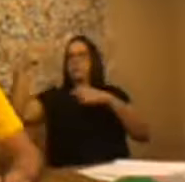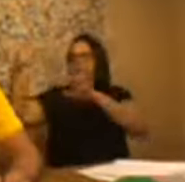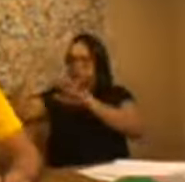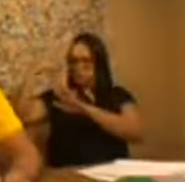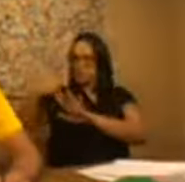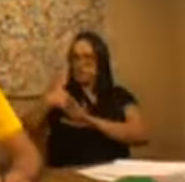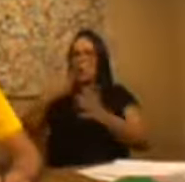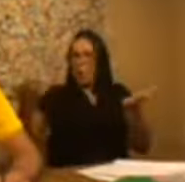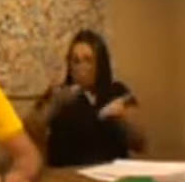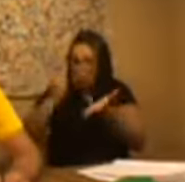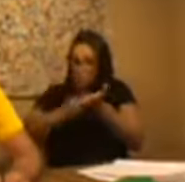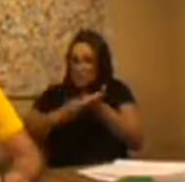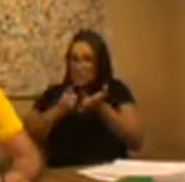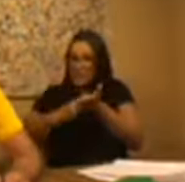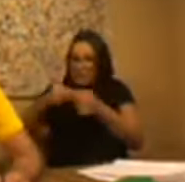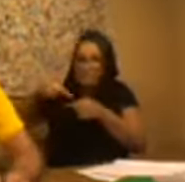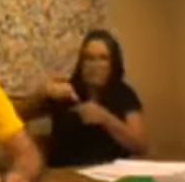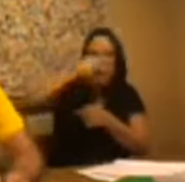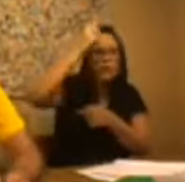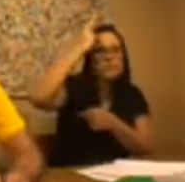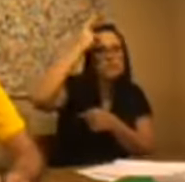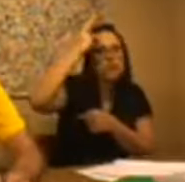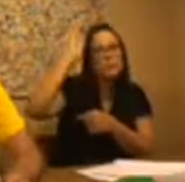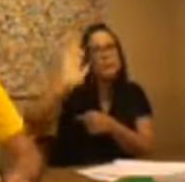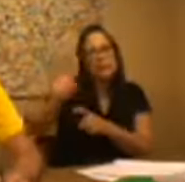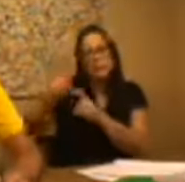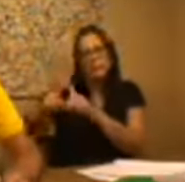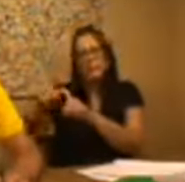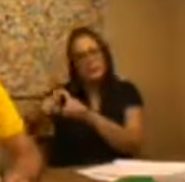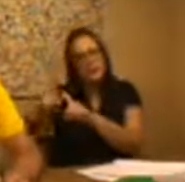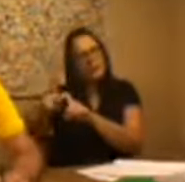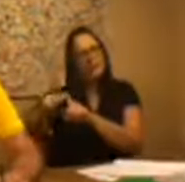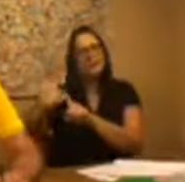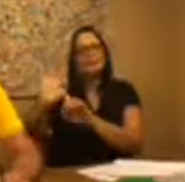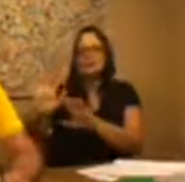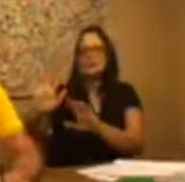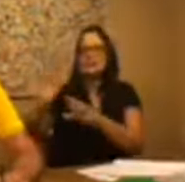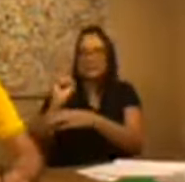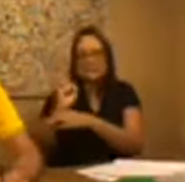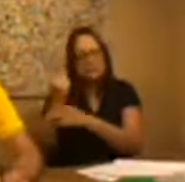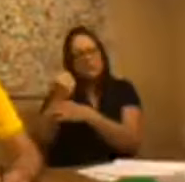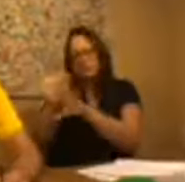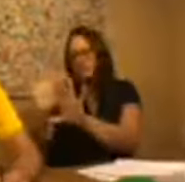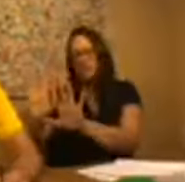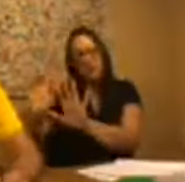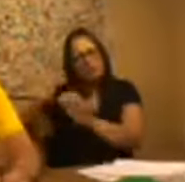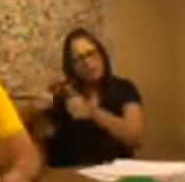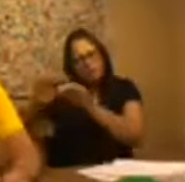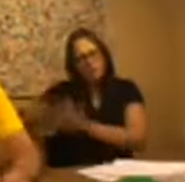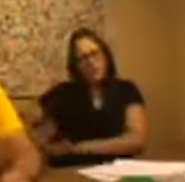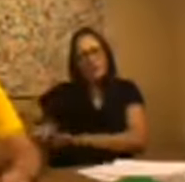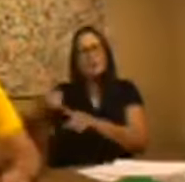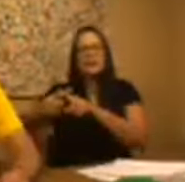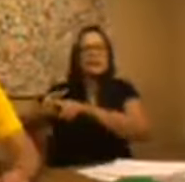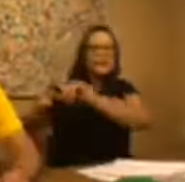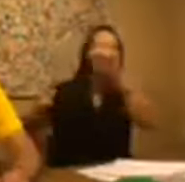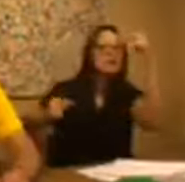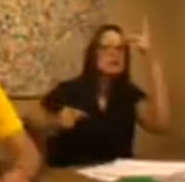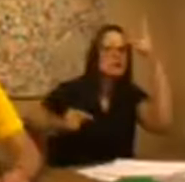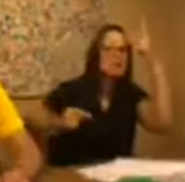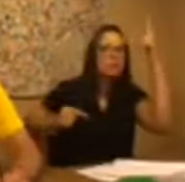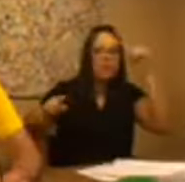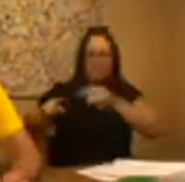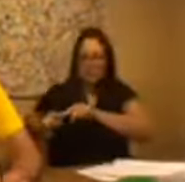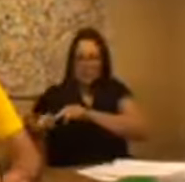dia de hoje mas foi recomendado questão de estratégia de segurança não ir porque o pousar em são paulo teria um